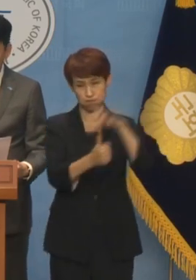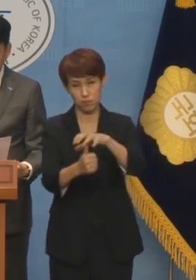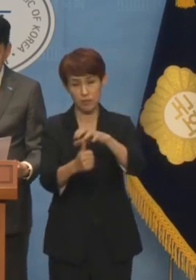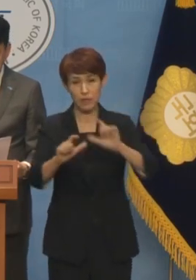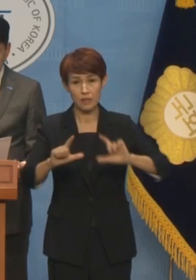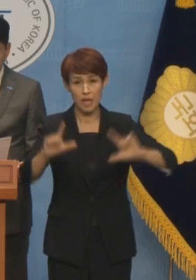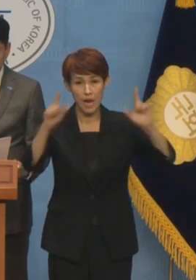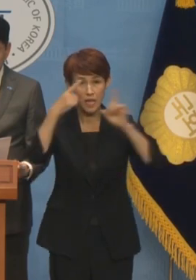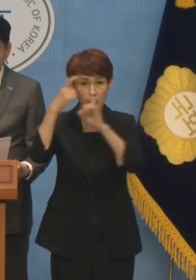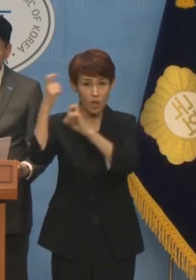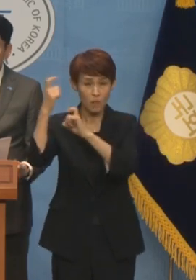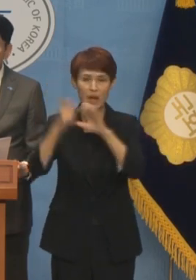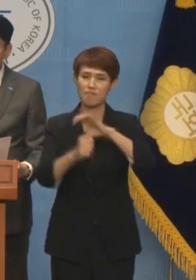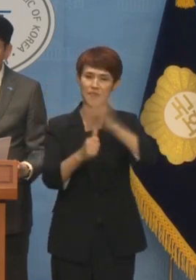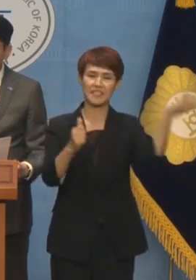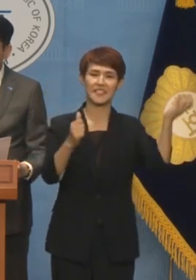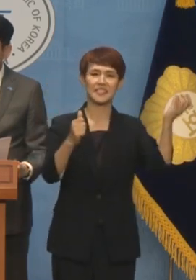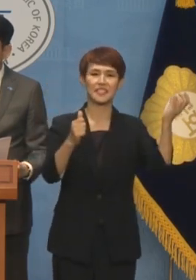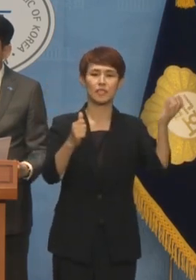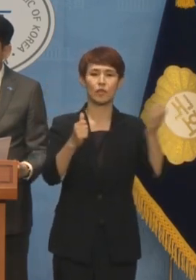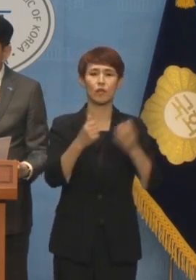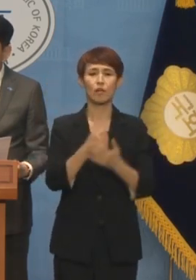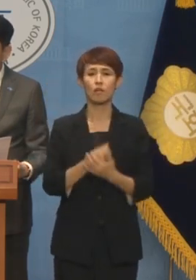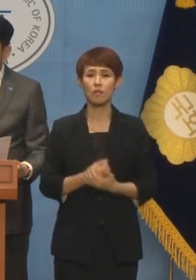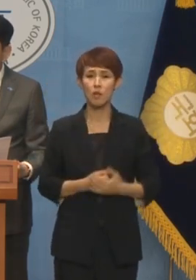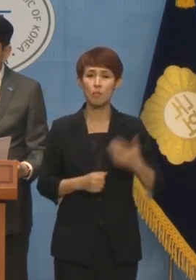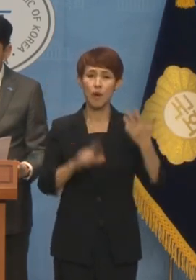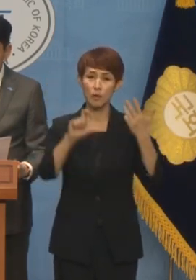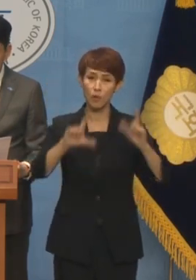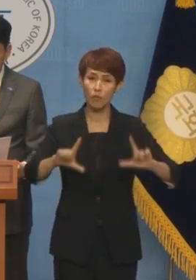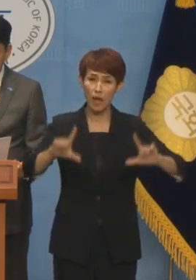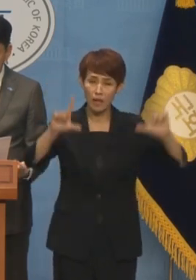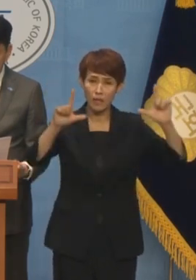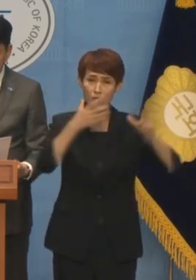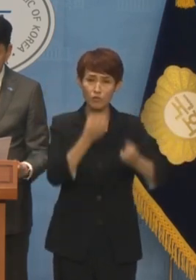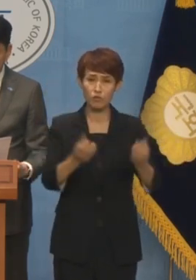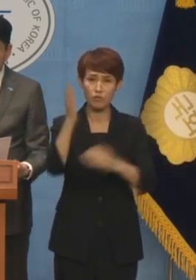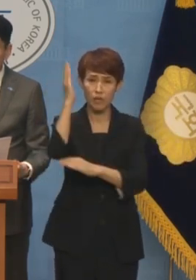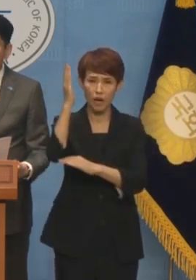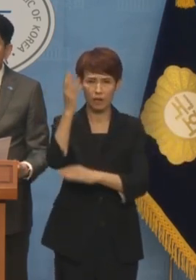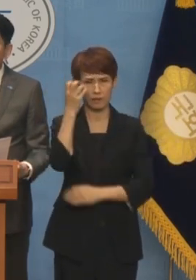기념하는 광복절의 축사로는 몹시 부적절합니다.